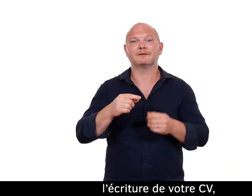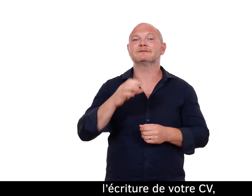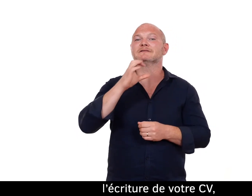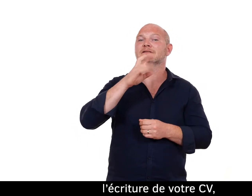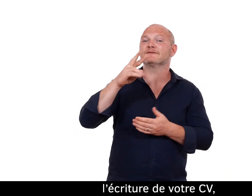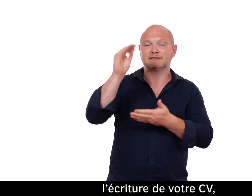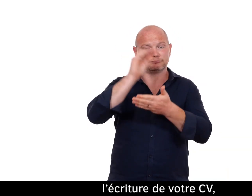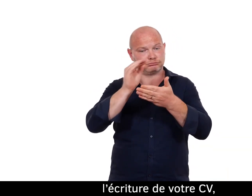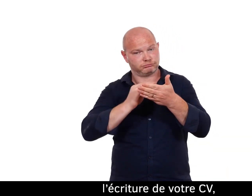L'écriture de votre CV,